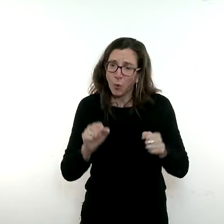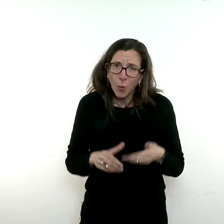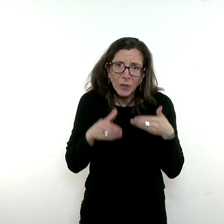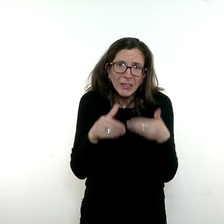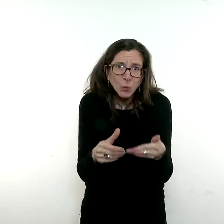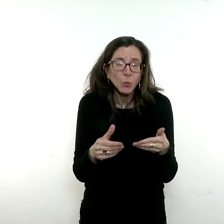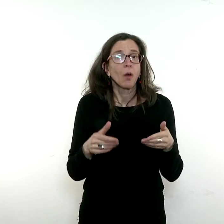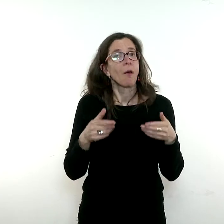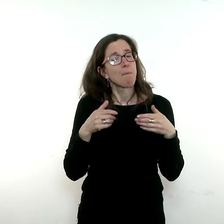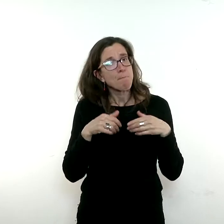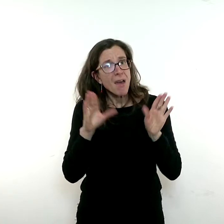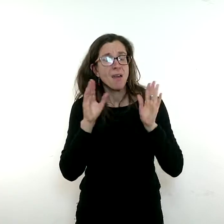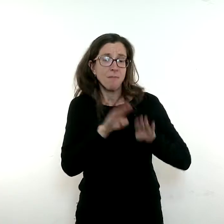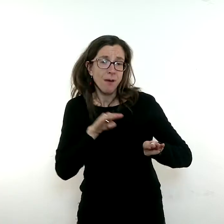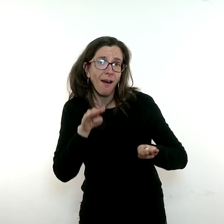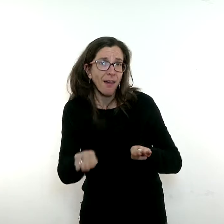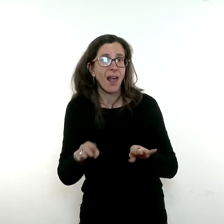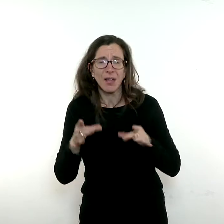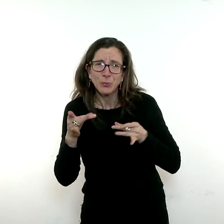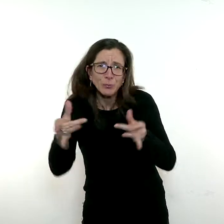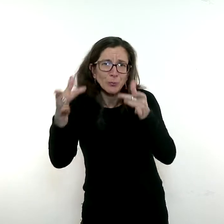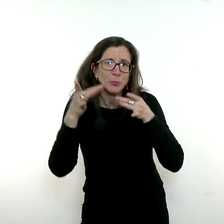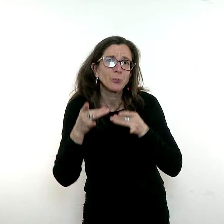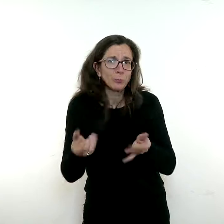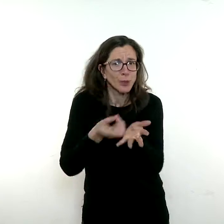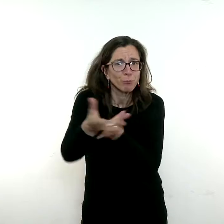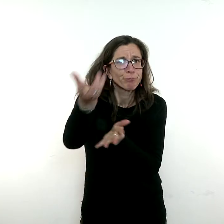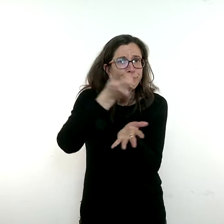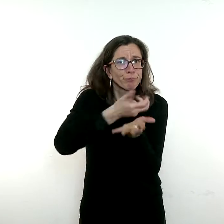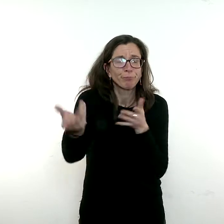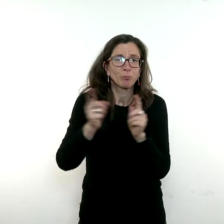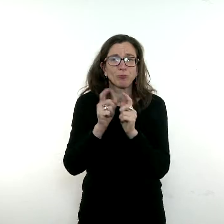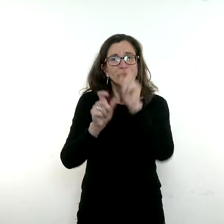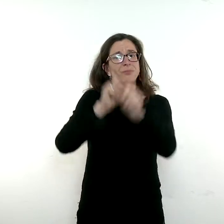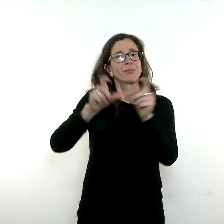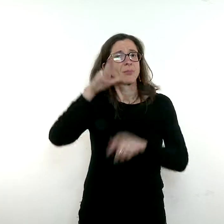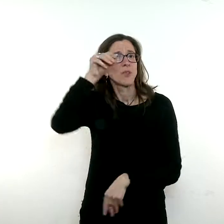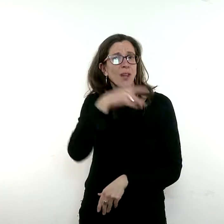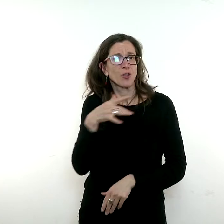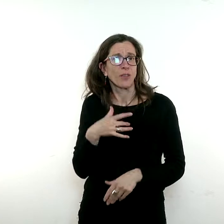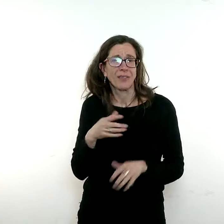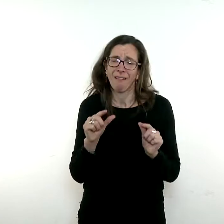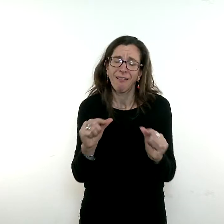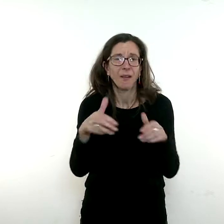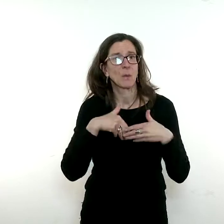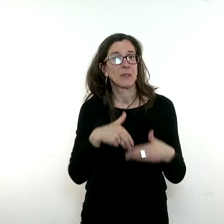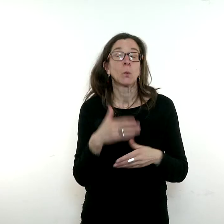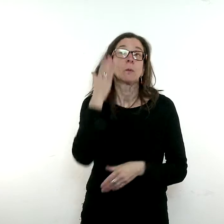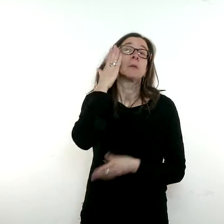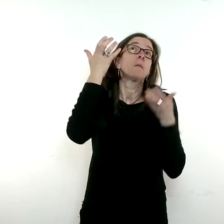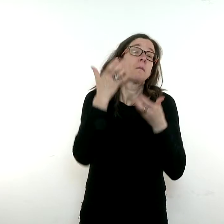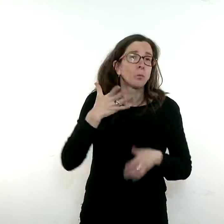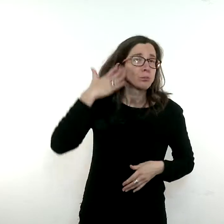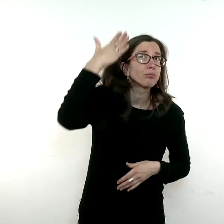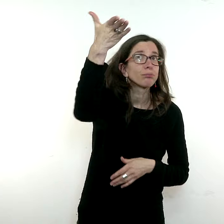à sensibiliser, informer et former aussi les professionnels de santé. Si l'on veut, dans les années à venir,